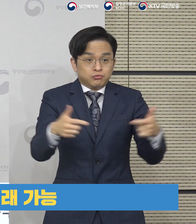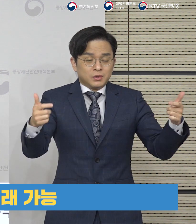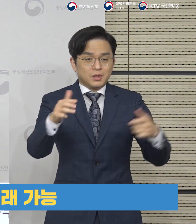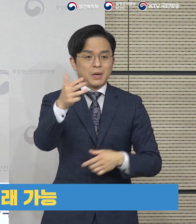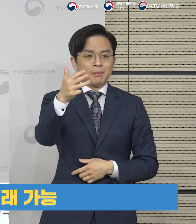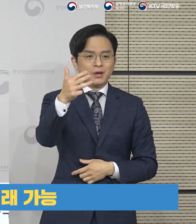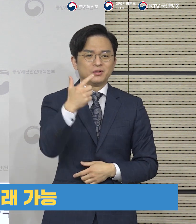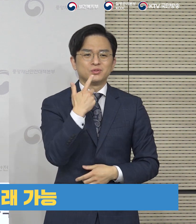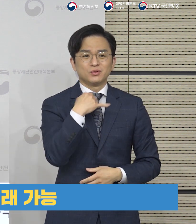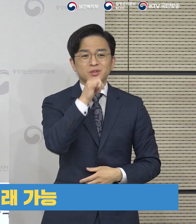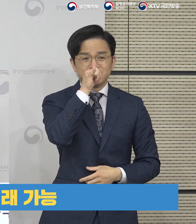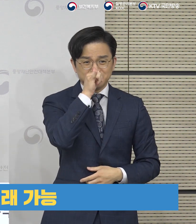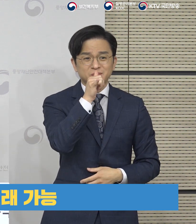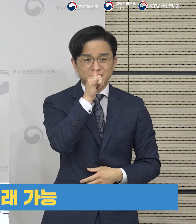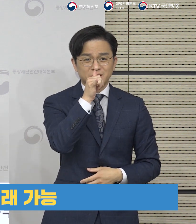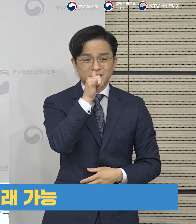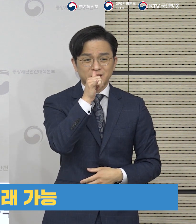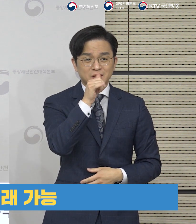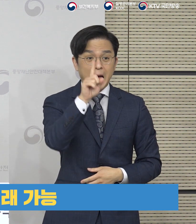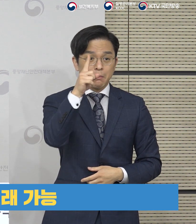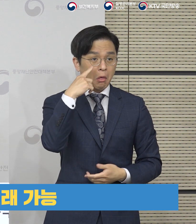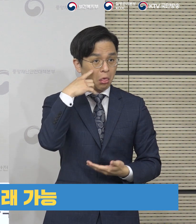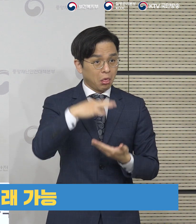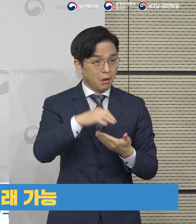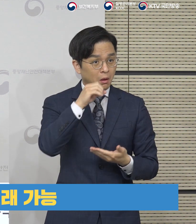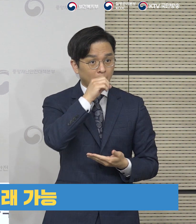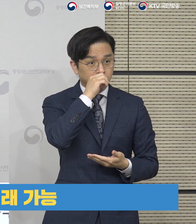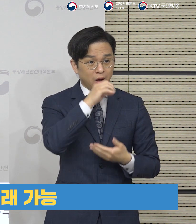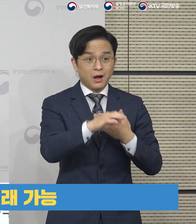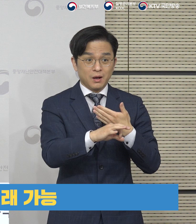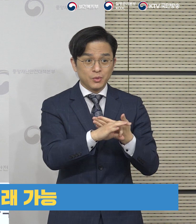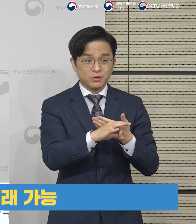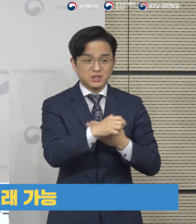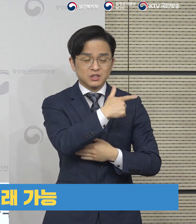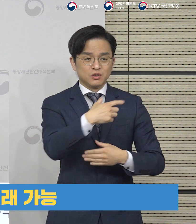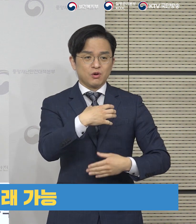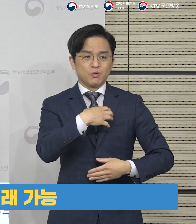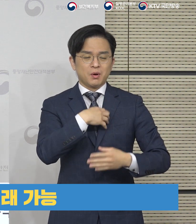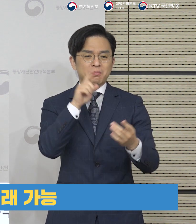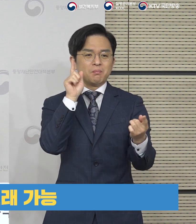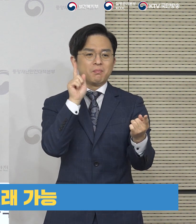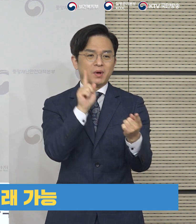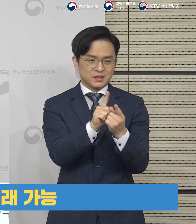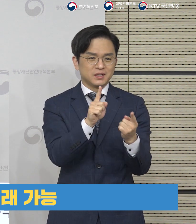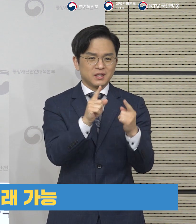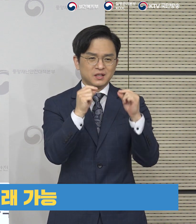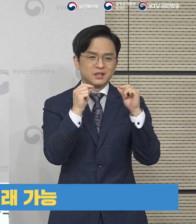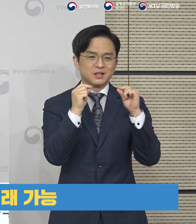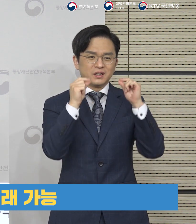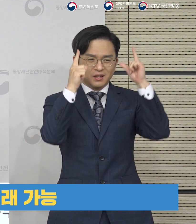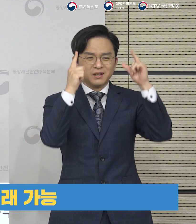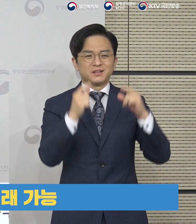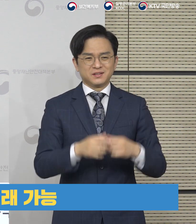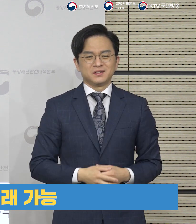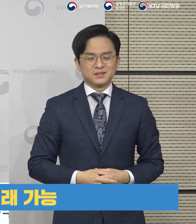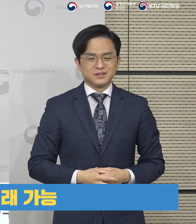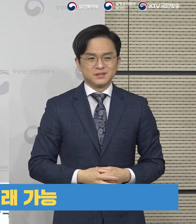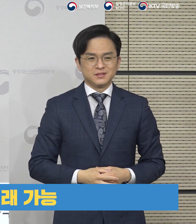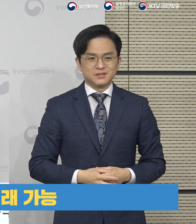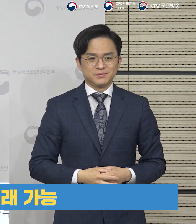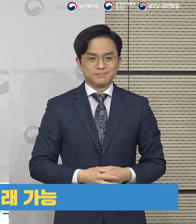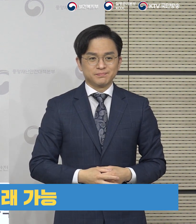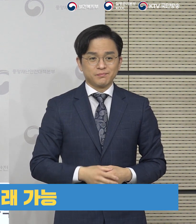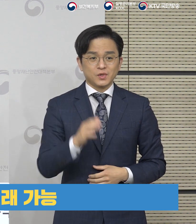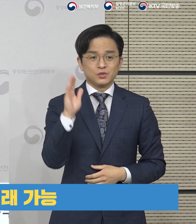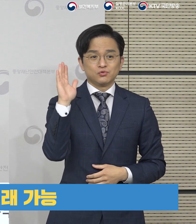만에 800명을 기록했던 경험을 떠올린다면 한순간의 방심이 얼마나 큰 위기를 초래할 수 있는지